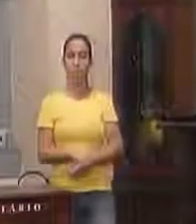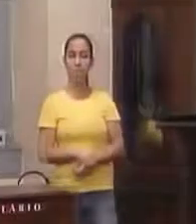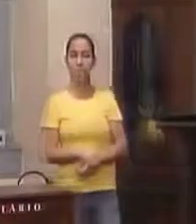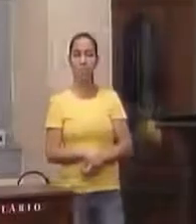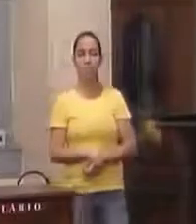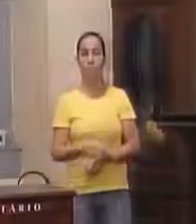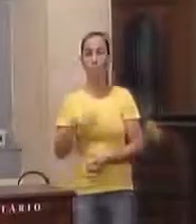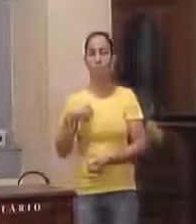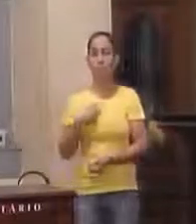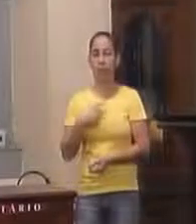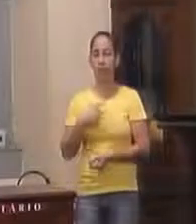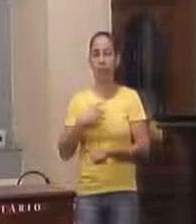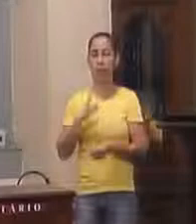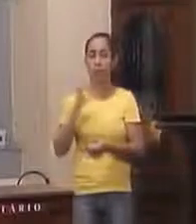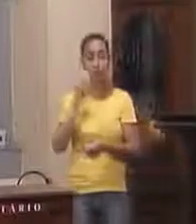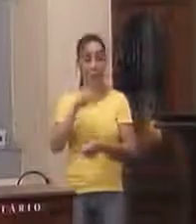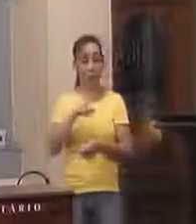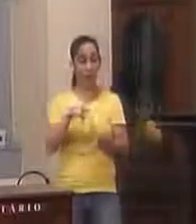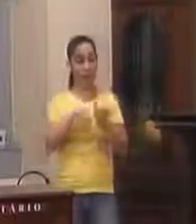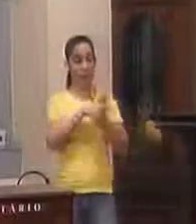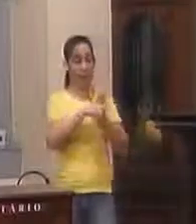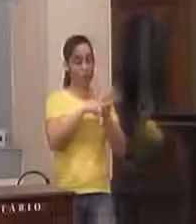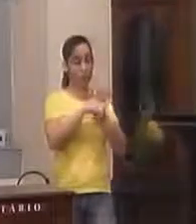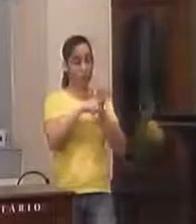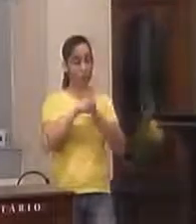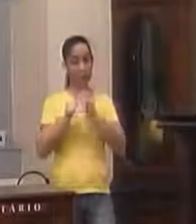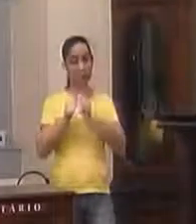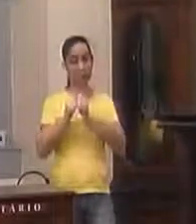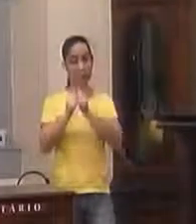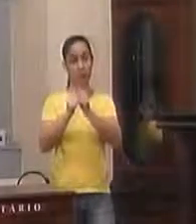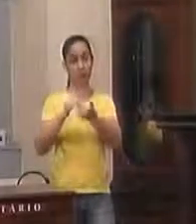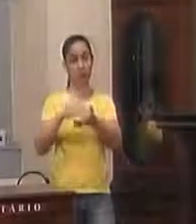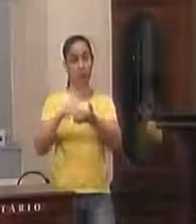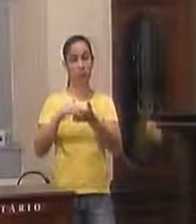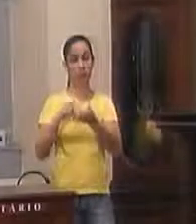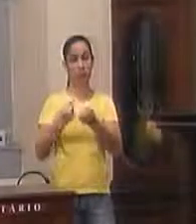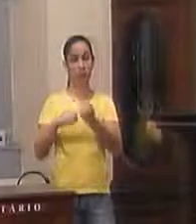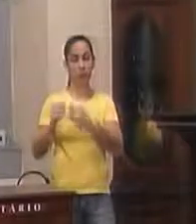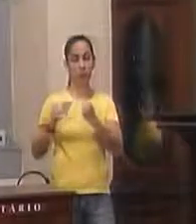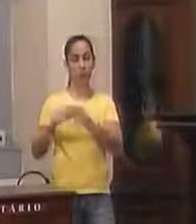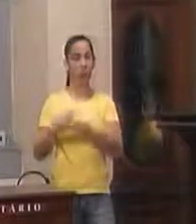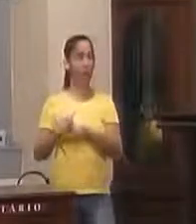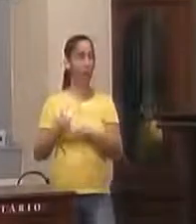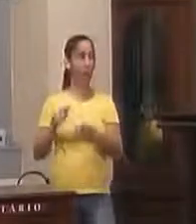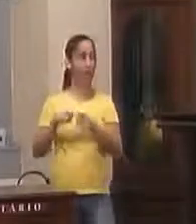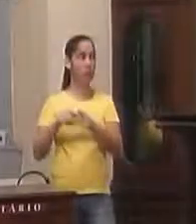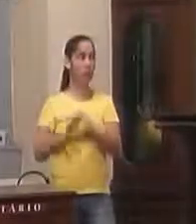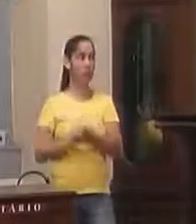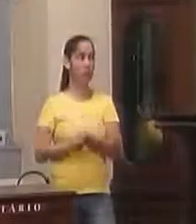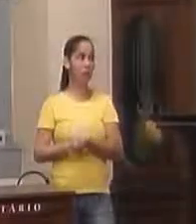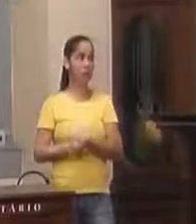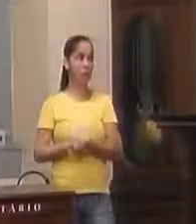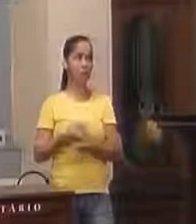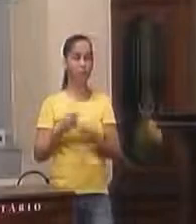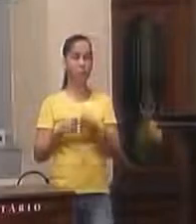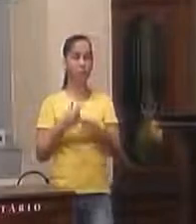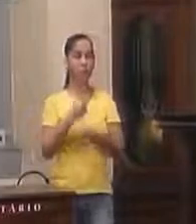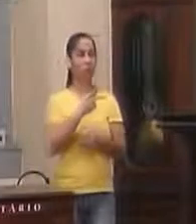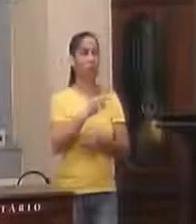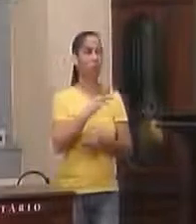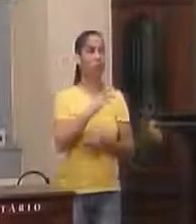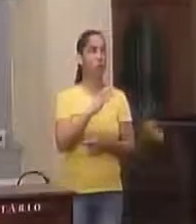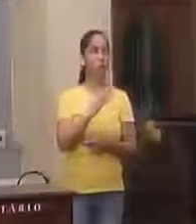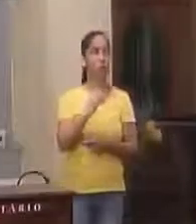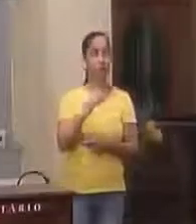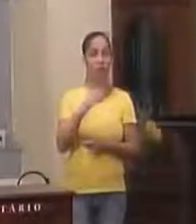e nós estamos fazendo um levantamento lá, tanto junto à Fazenda, junto à Procuradoria, para a questão dos precatórios e para a questão